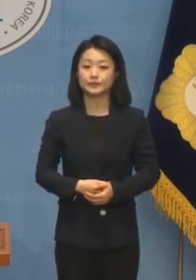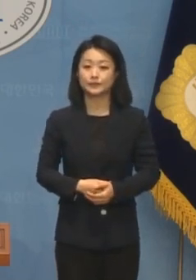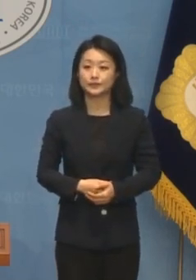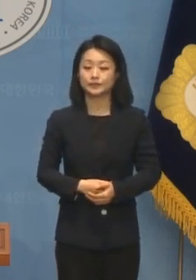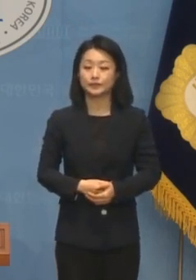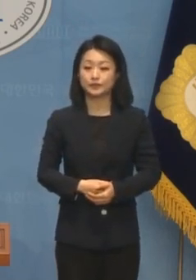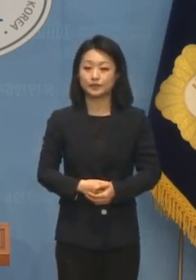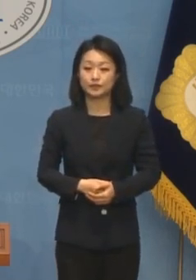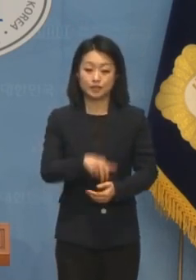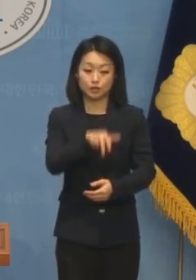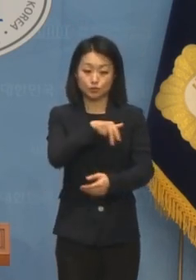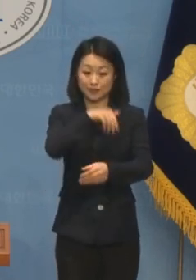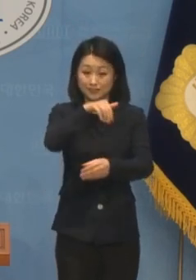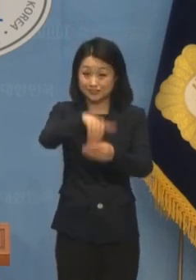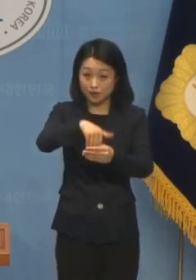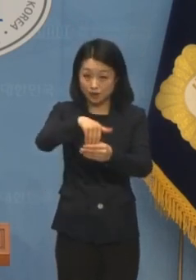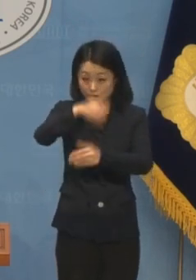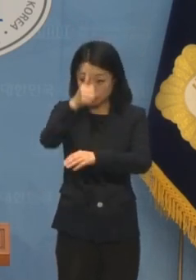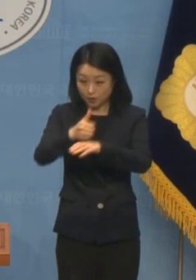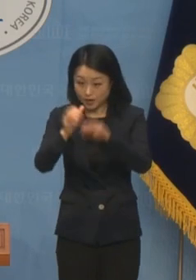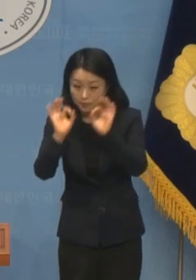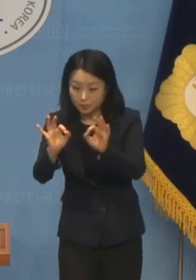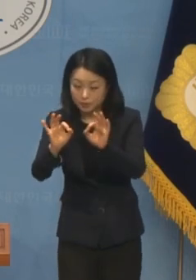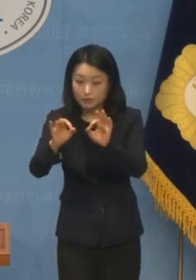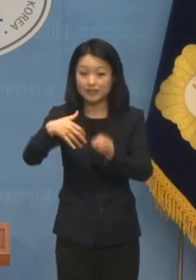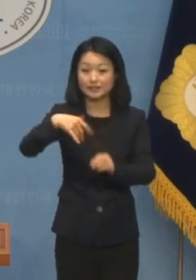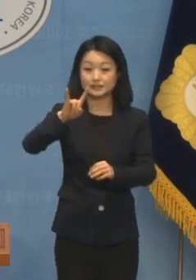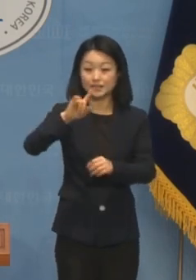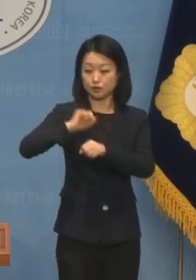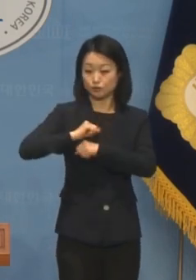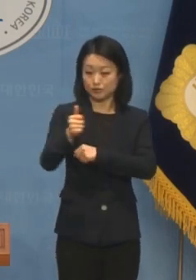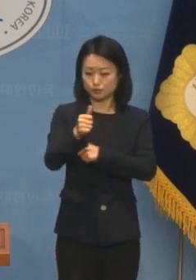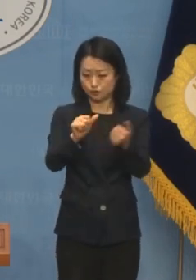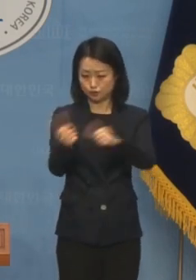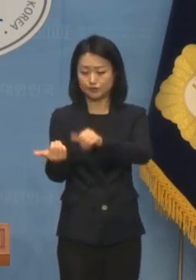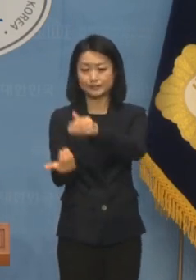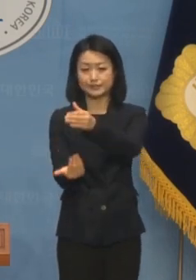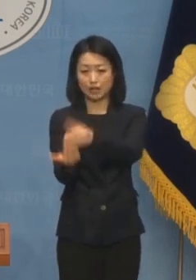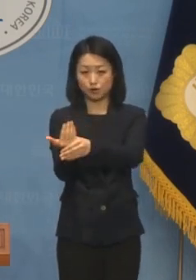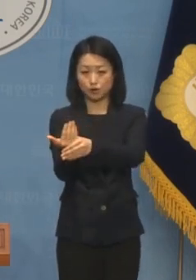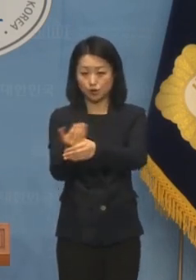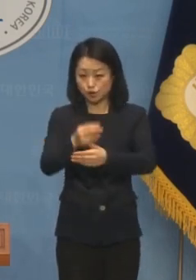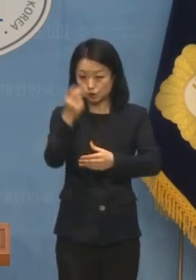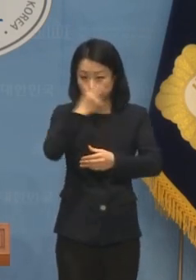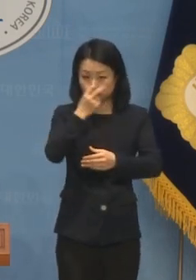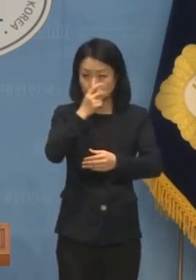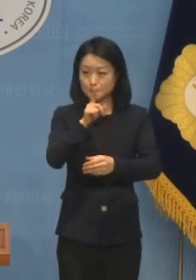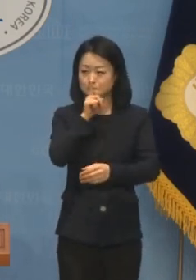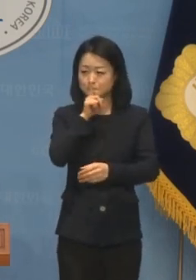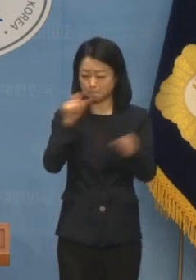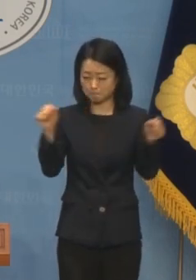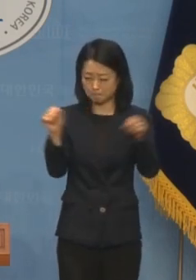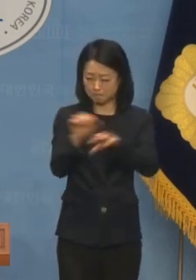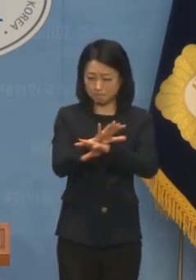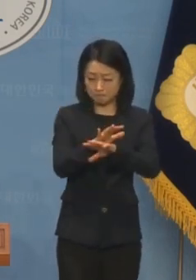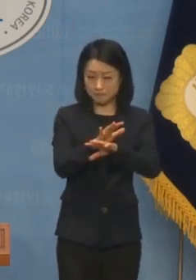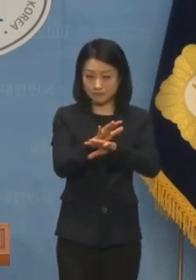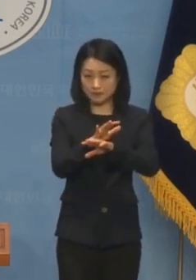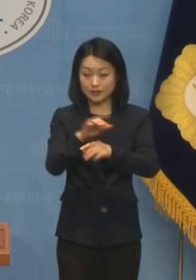특히 이번 총선 민의는 최상병 순직 사건과 수사 외압의 진상을 규명하라는